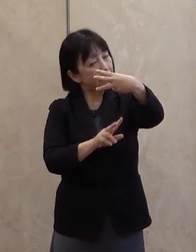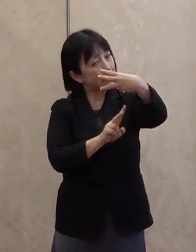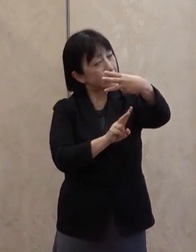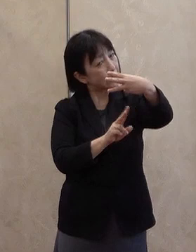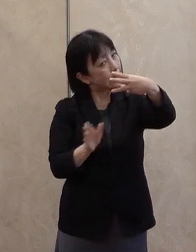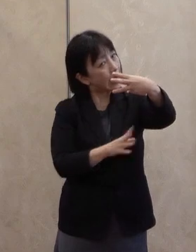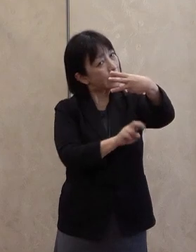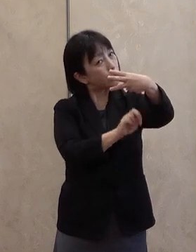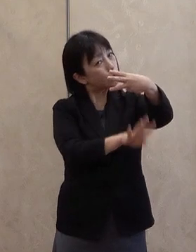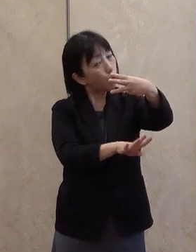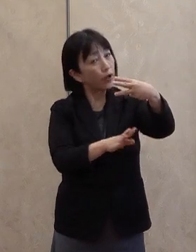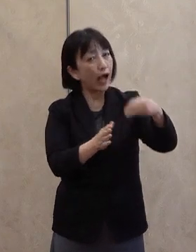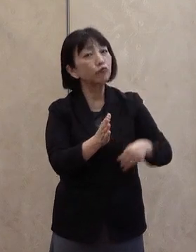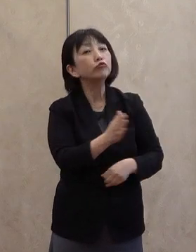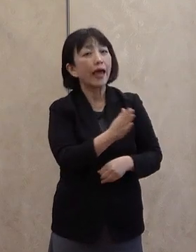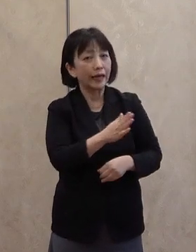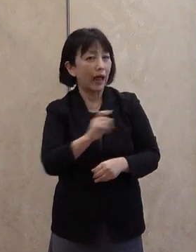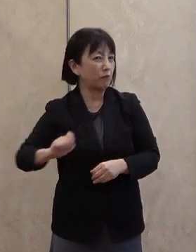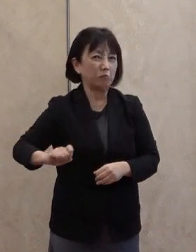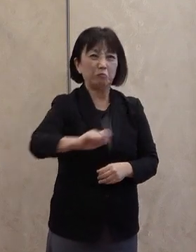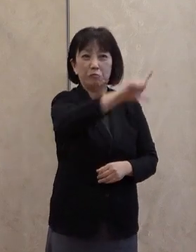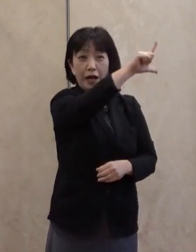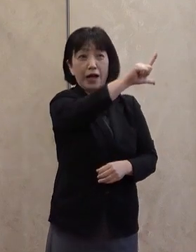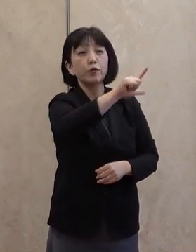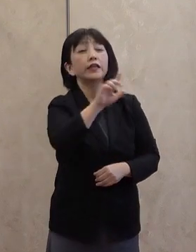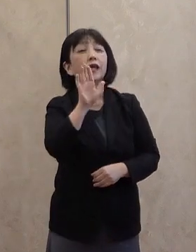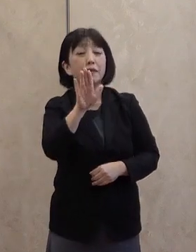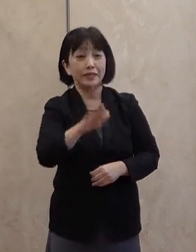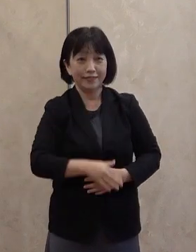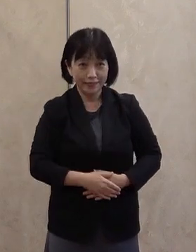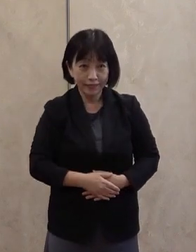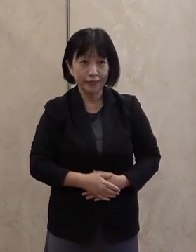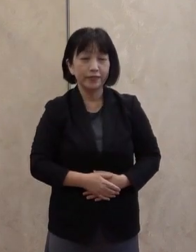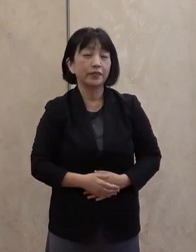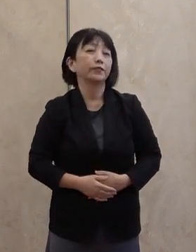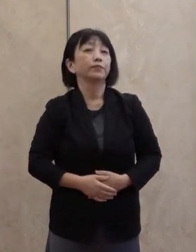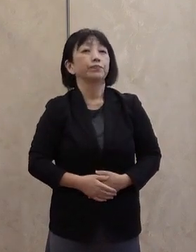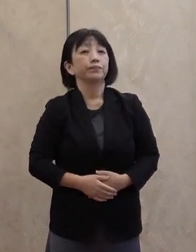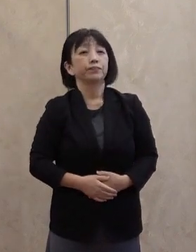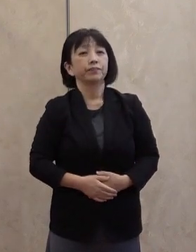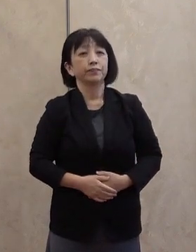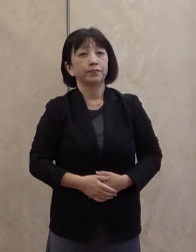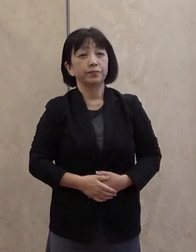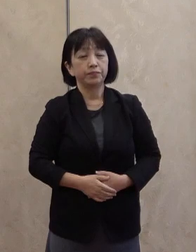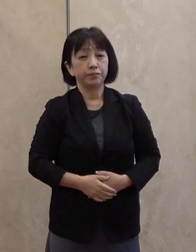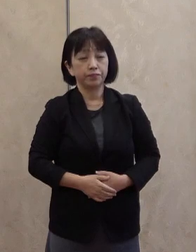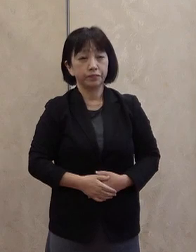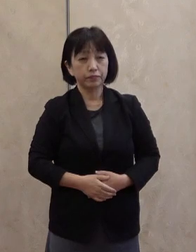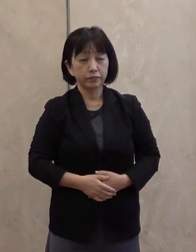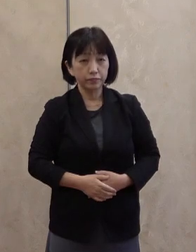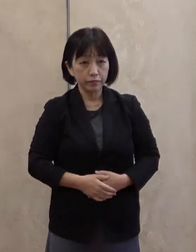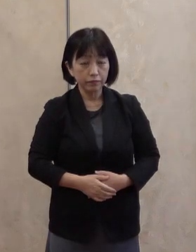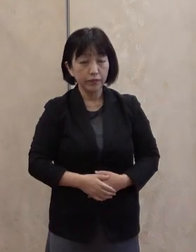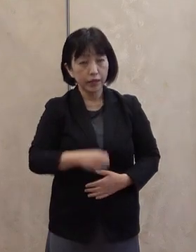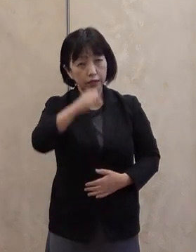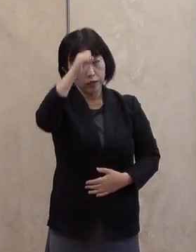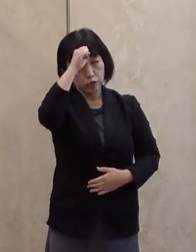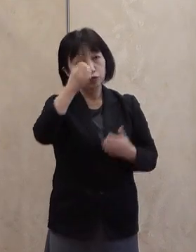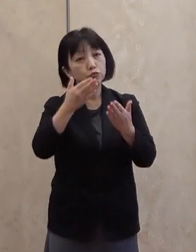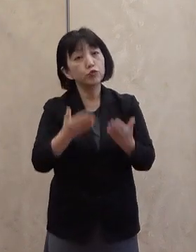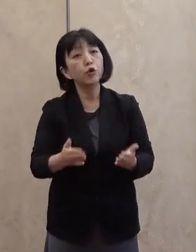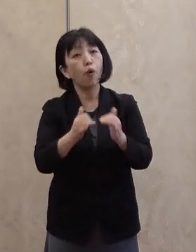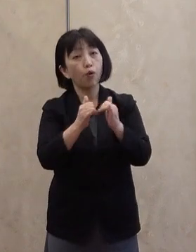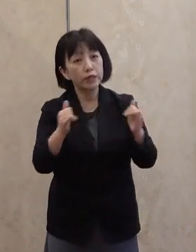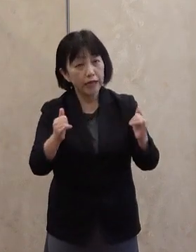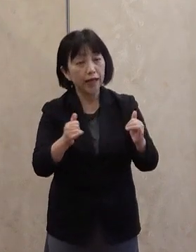一挙に増えているという形になります。次お願いします。重症者と60歳